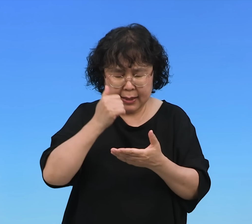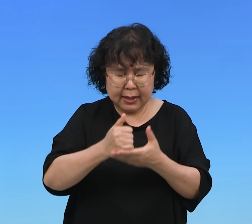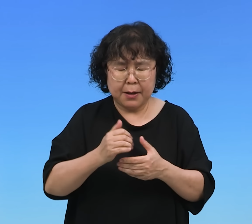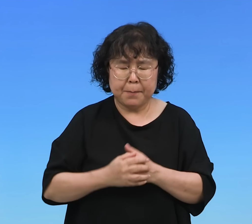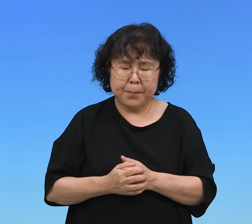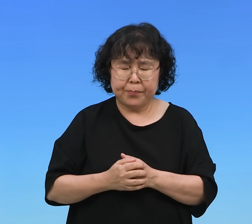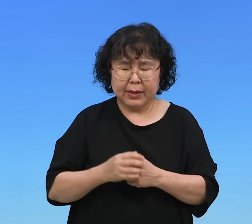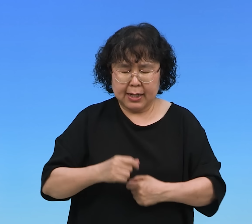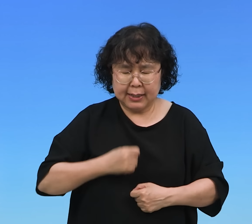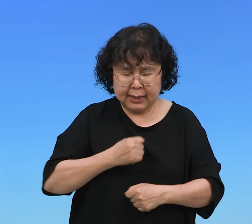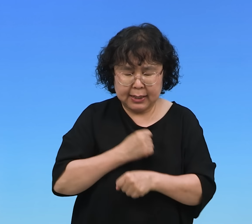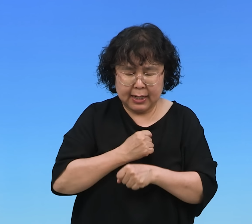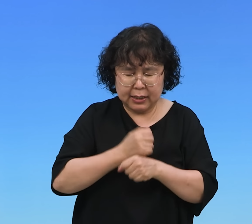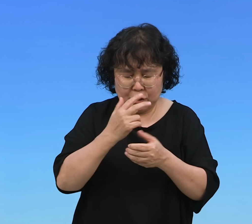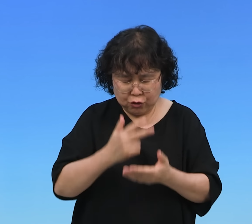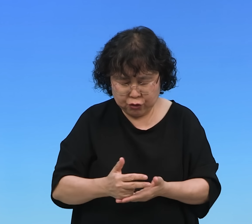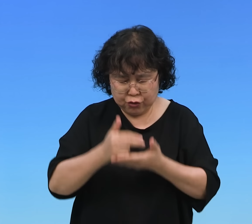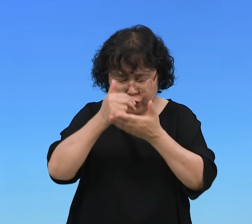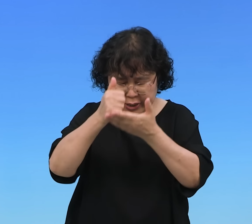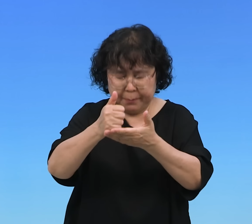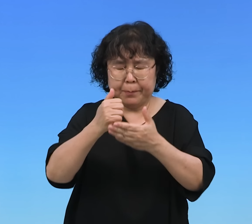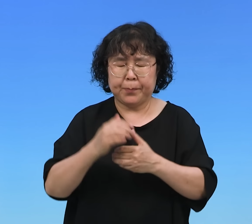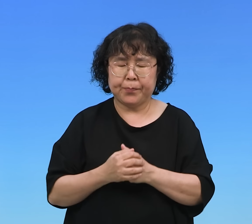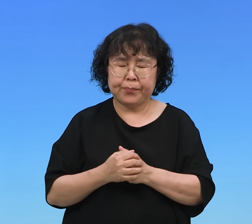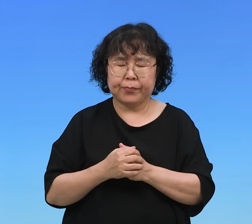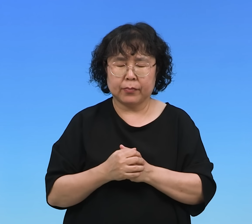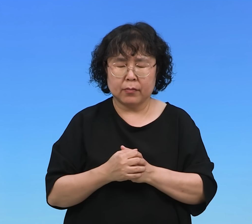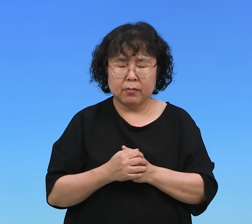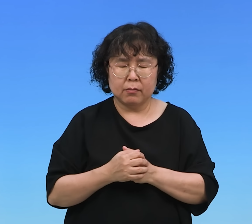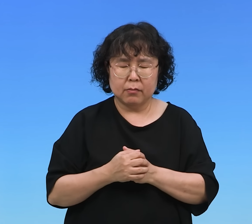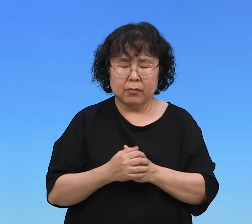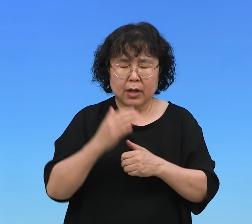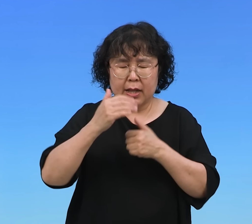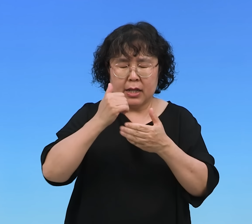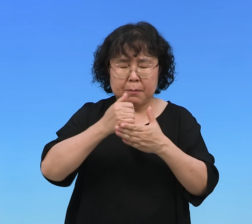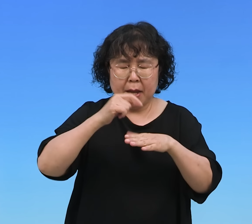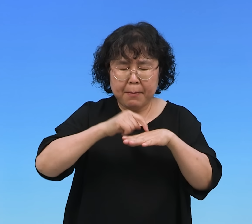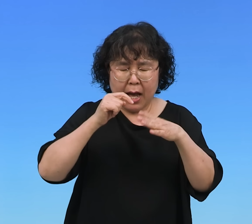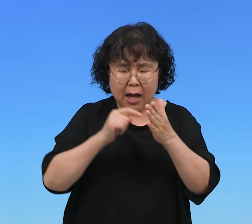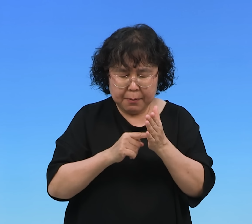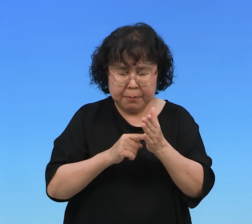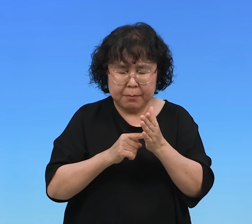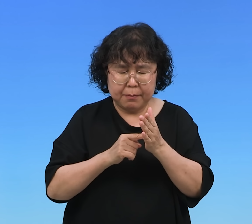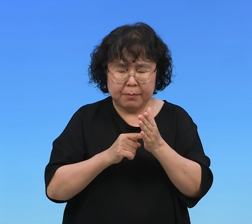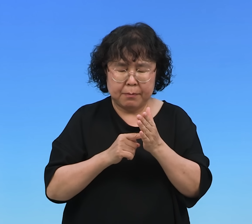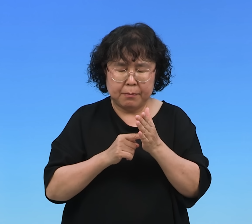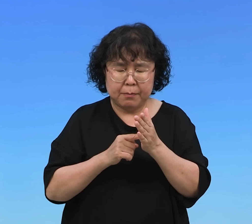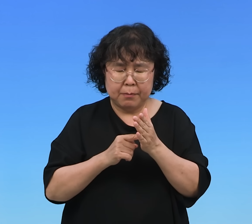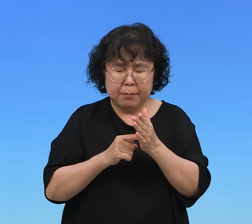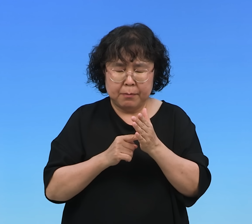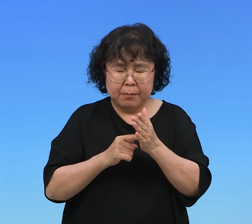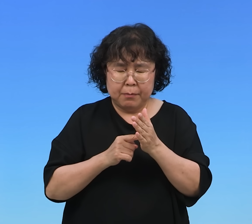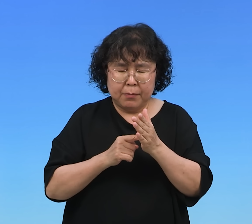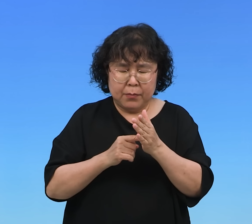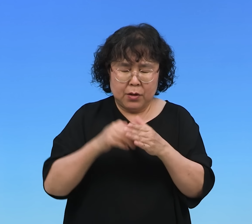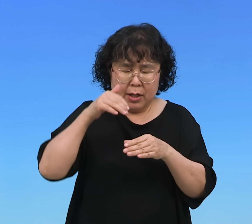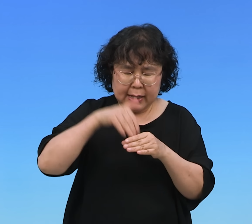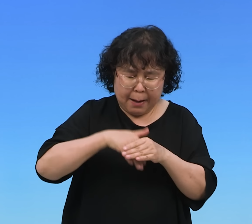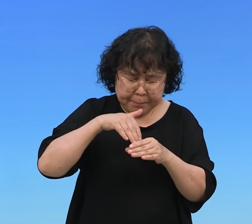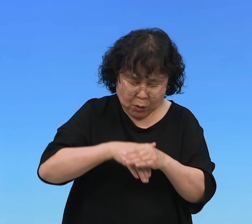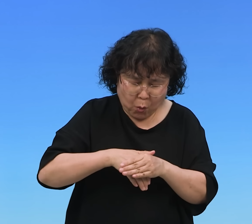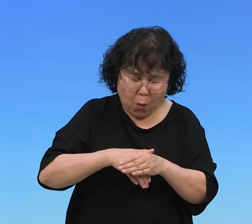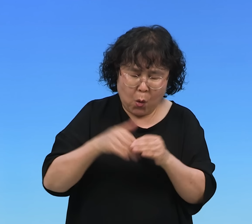하나님, 신실하신 주님, 하나님 말씀의 마음에 담고 하나님 은혜를 구하며